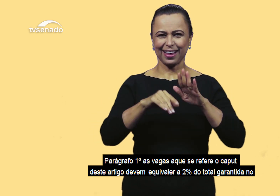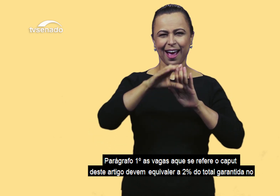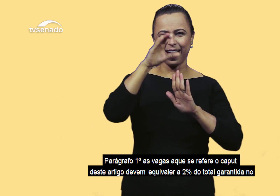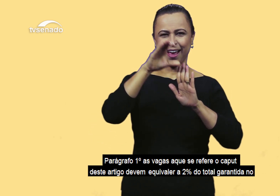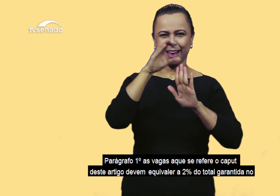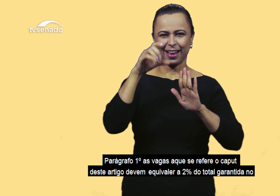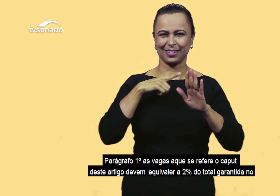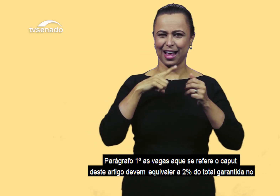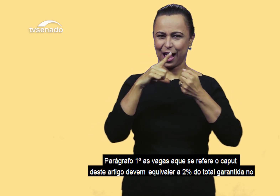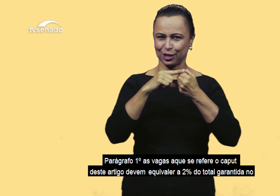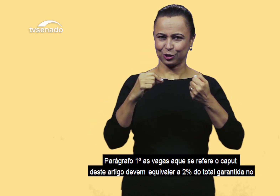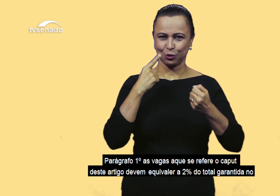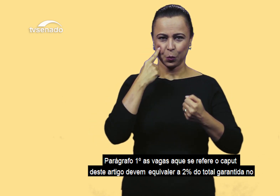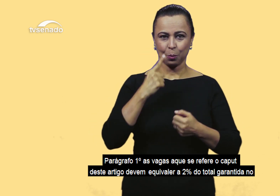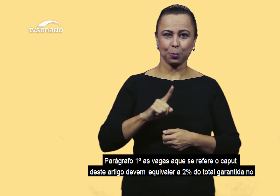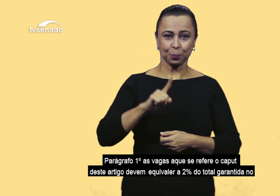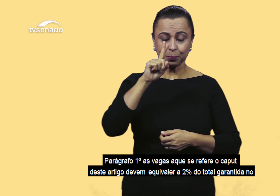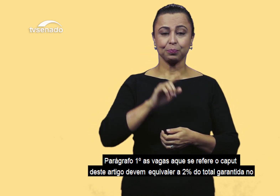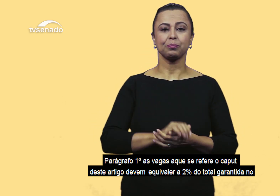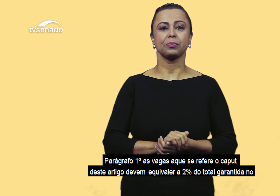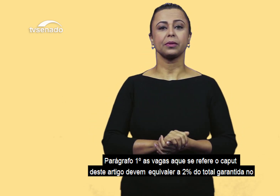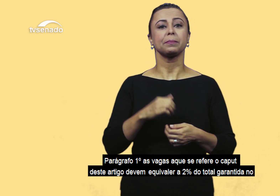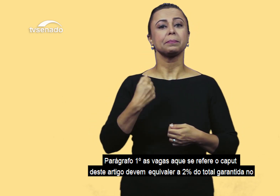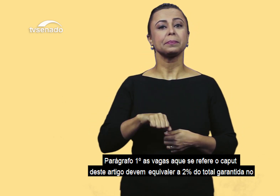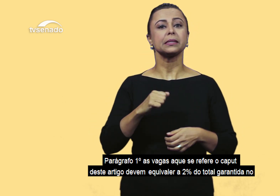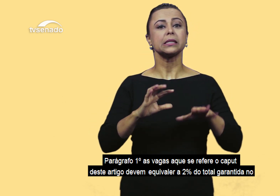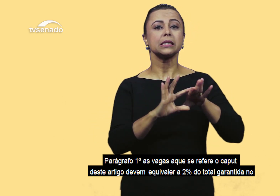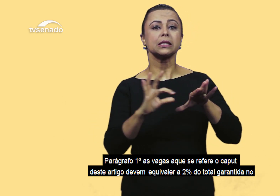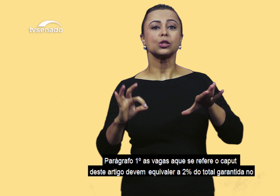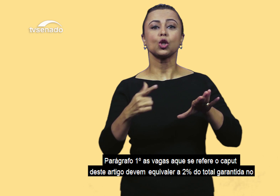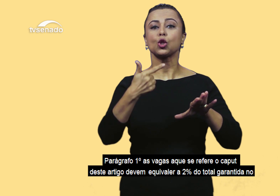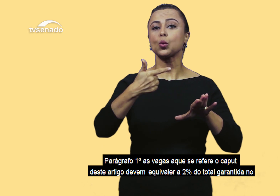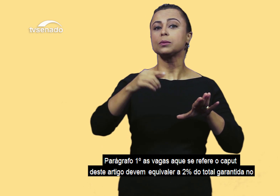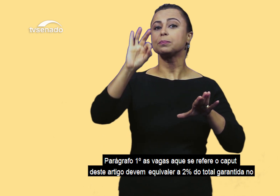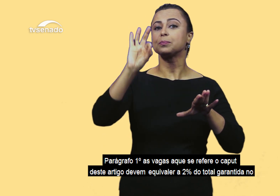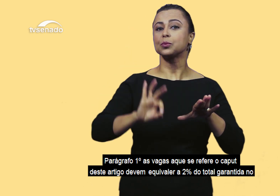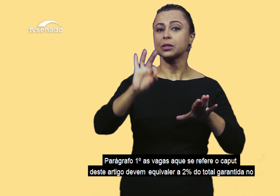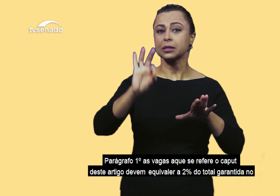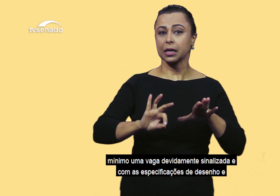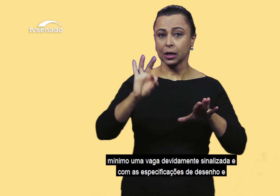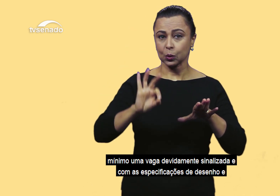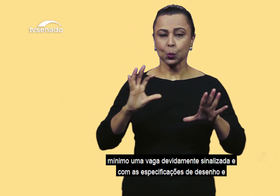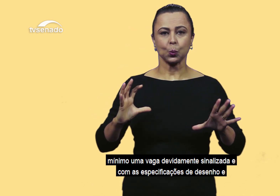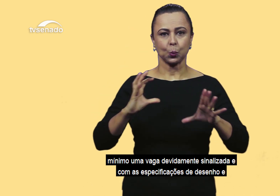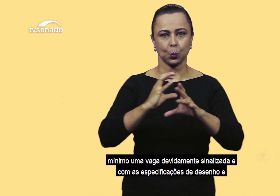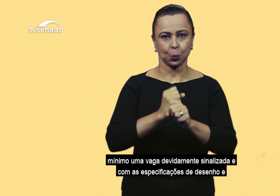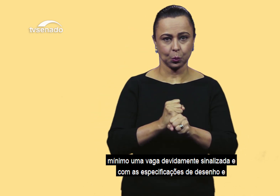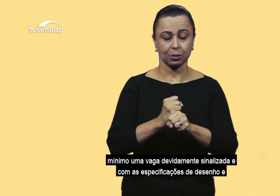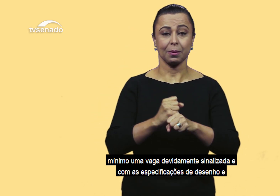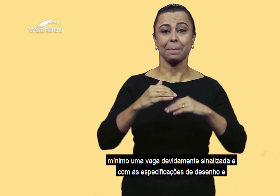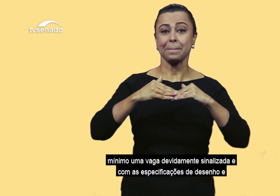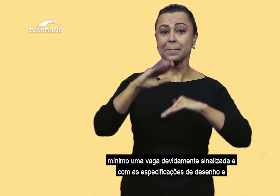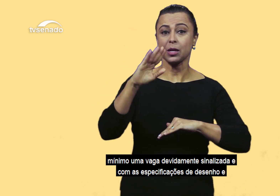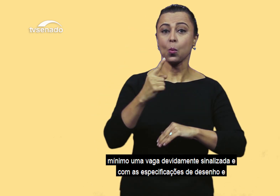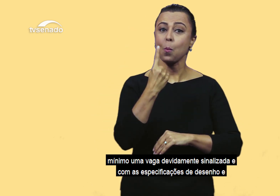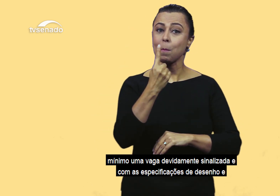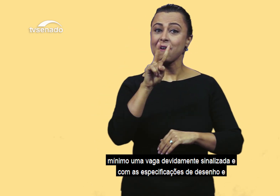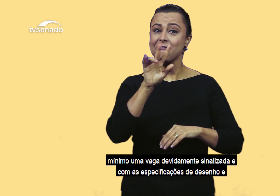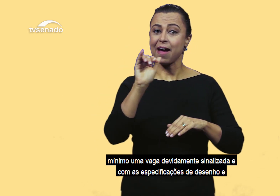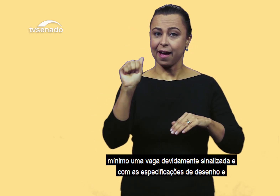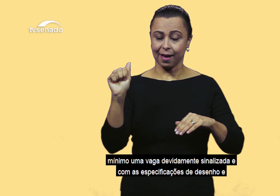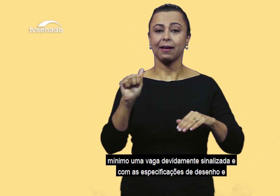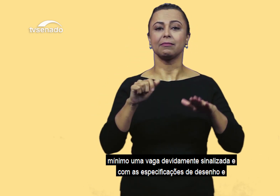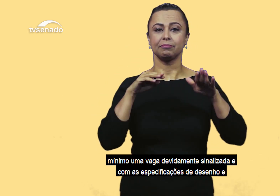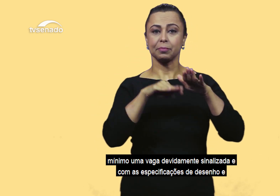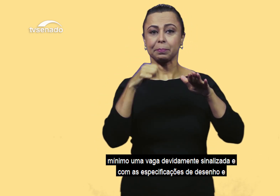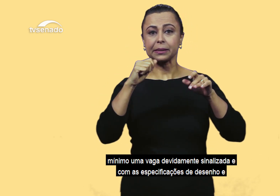deste artigo devem equivaler a 2% do total garantida, no mínimo, uma vaga devidamente